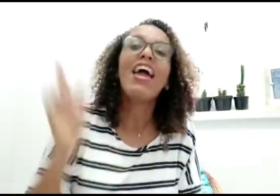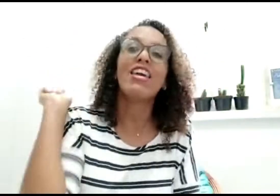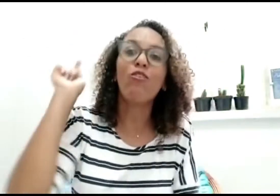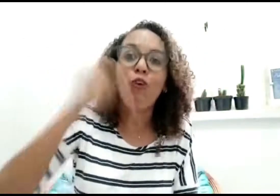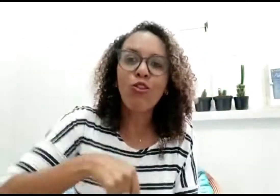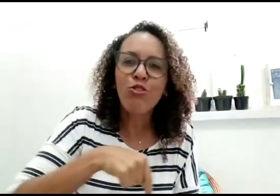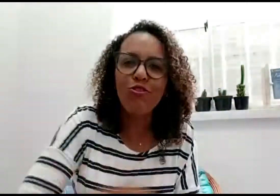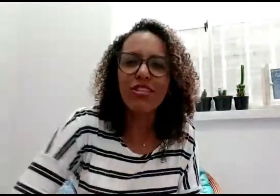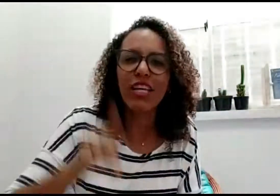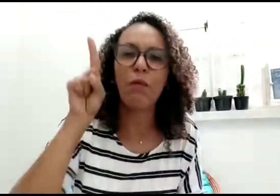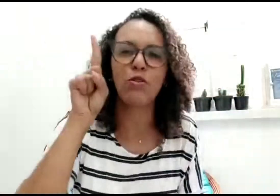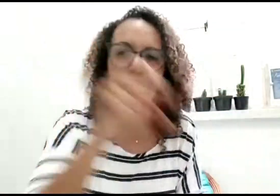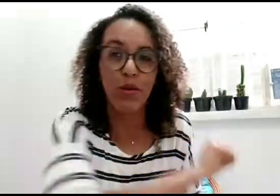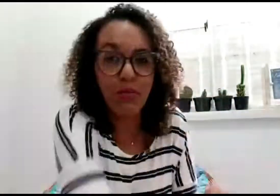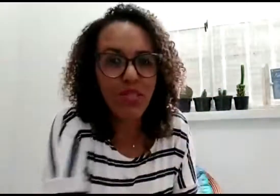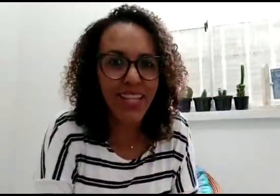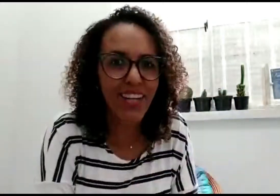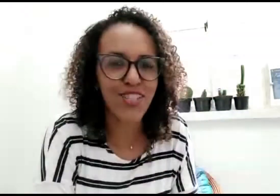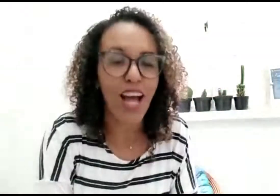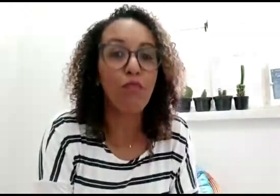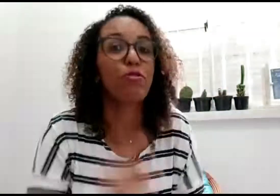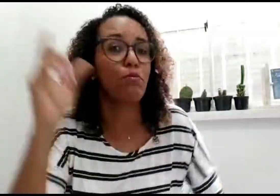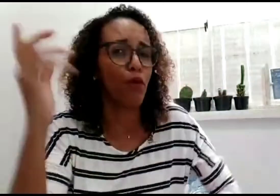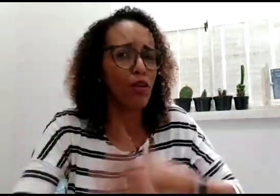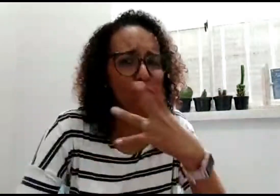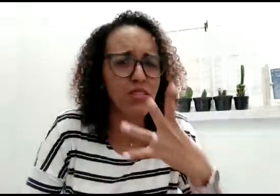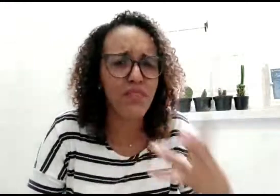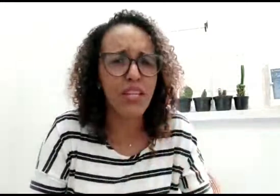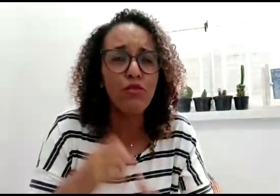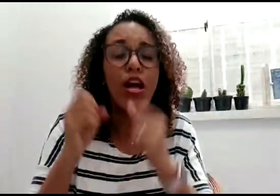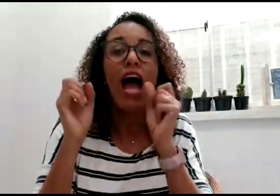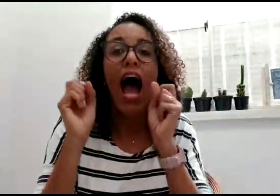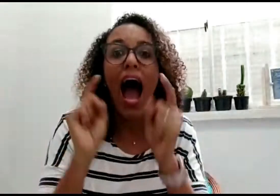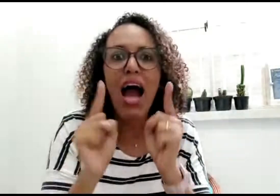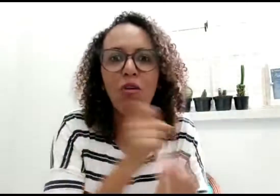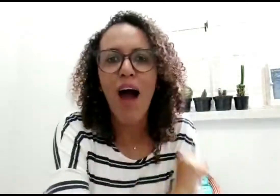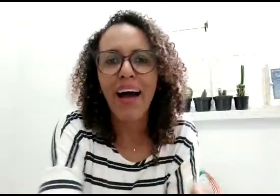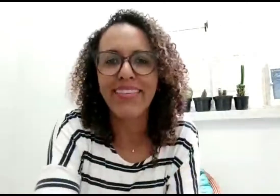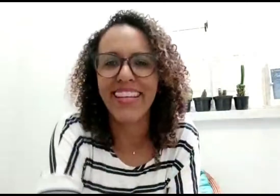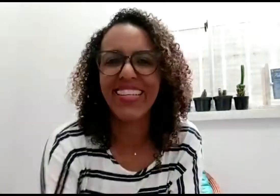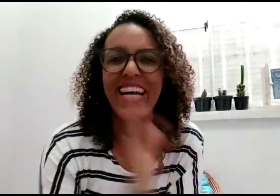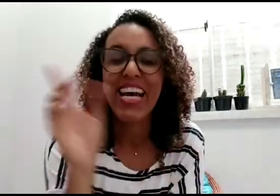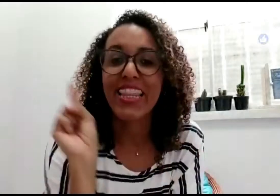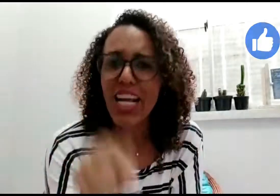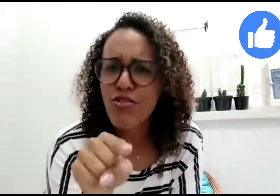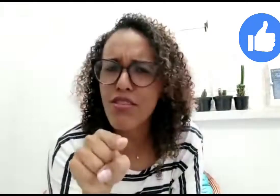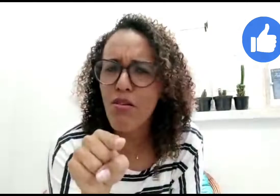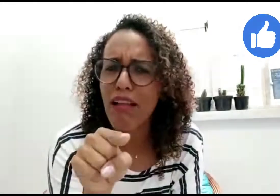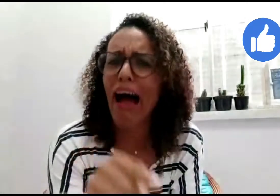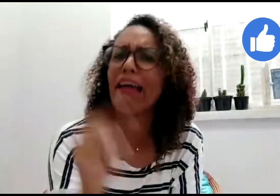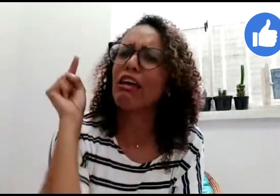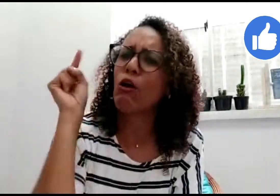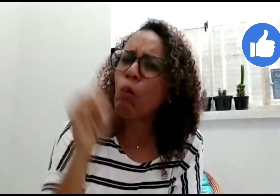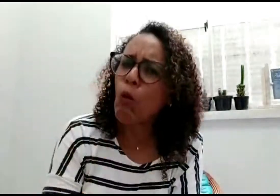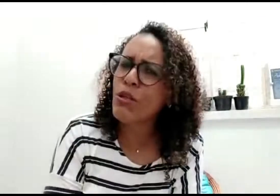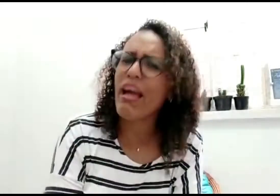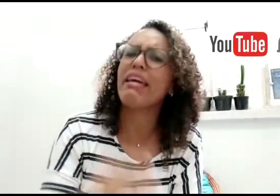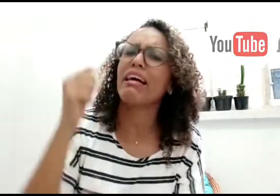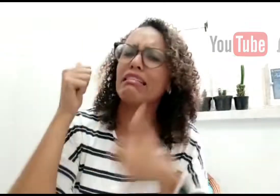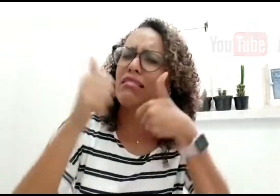E eu conto com você aqui pros próximos sinais, tá? Pros próximos vídeos. Aguardem. Deixe o seu like, curte aí,